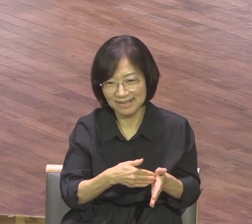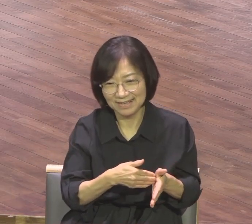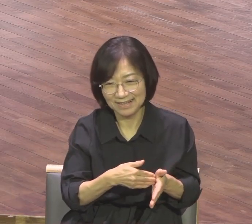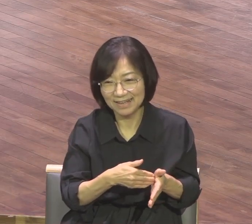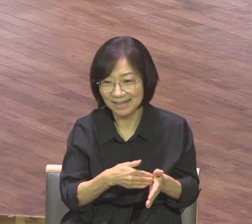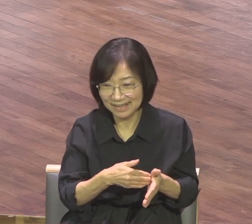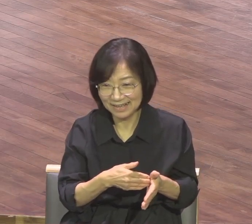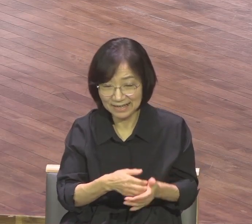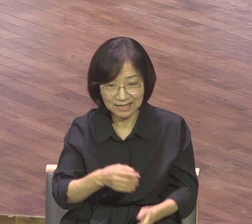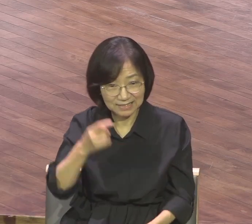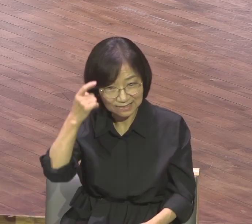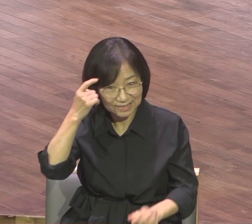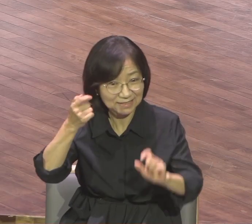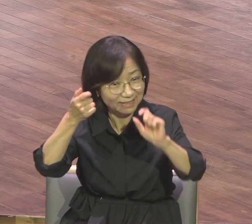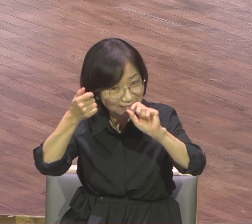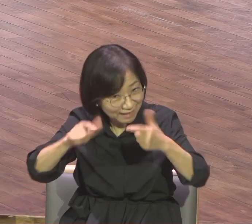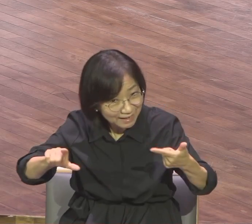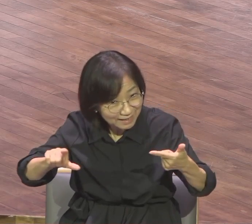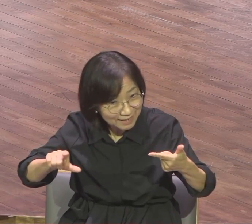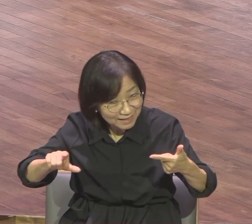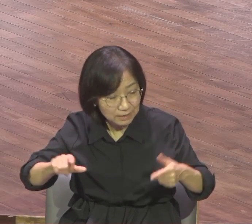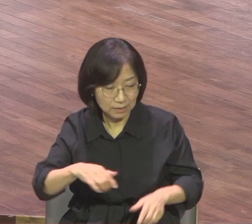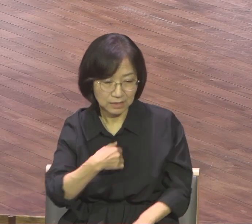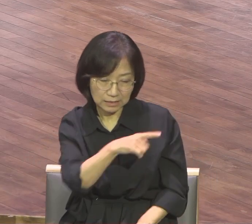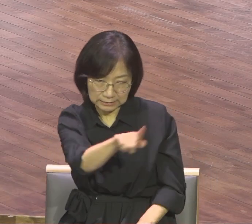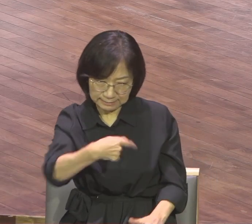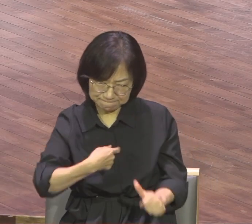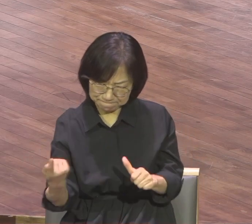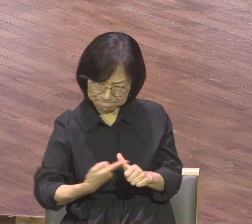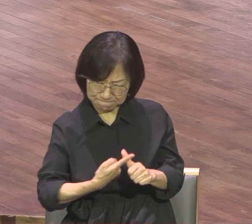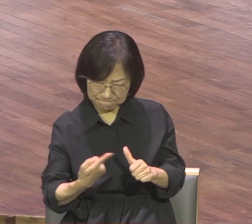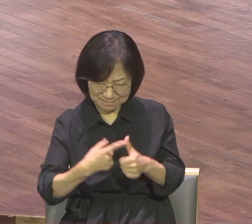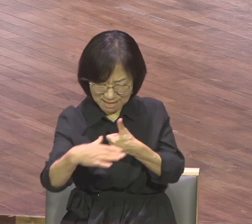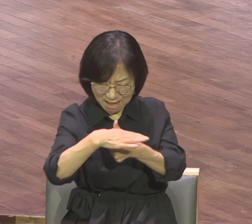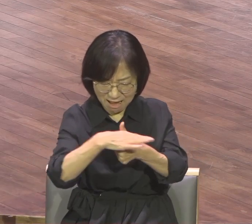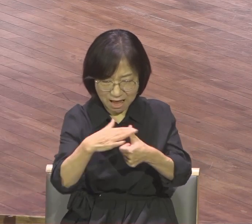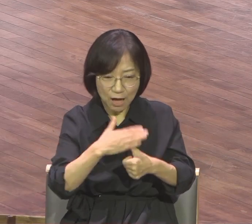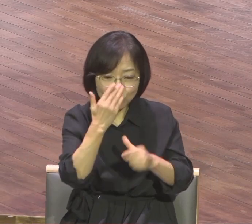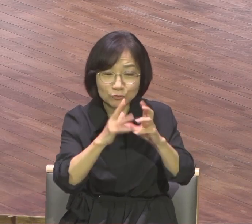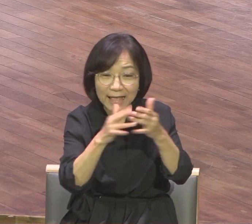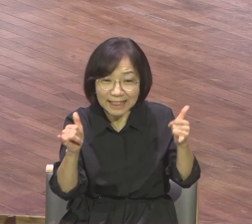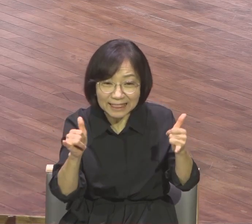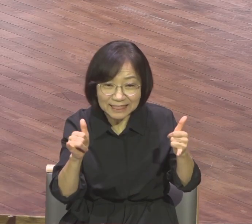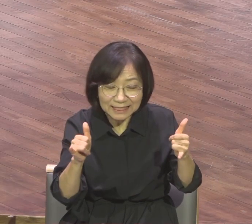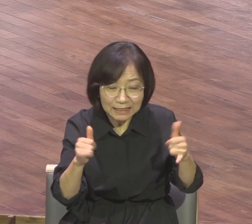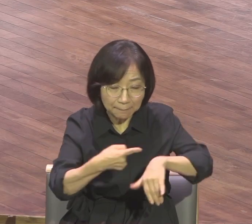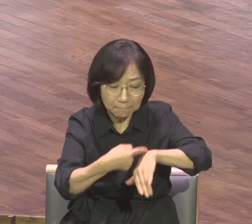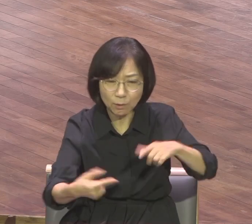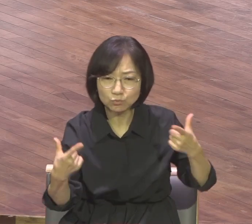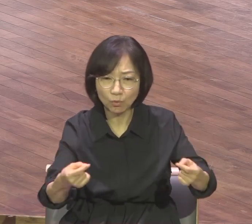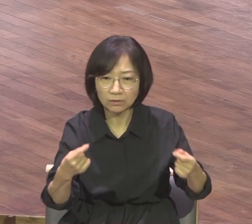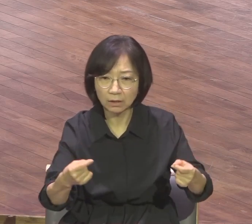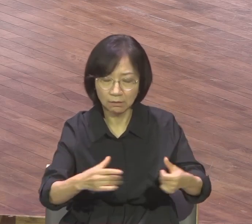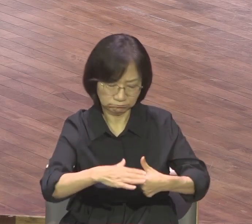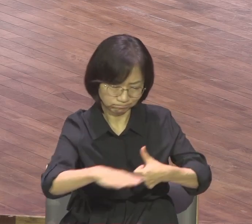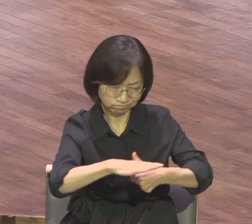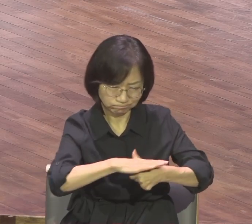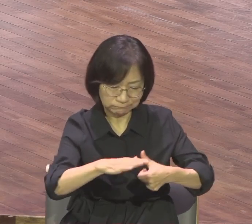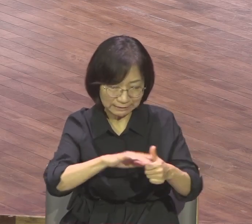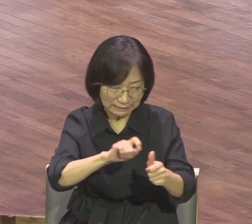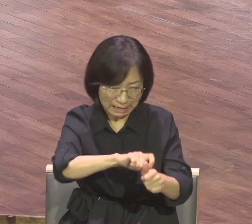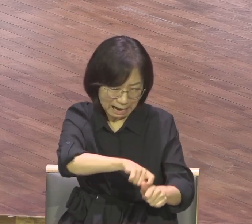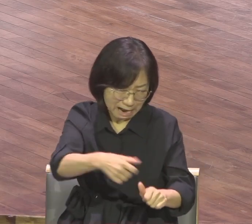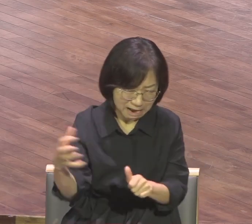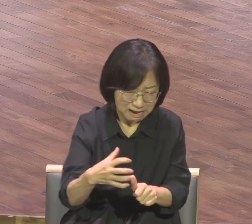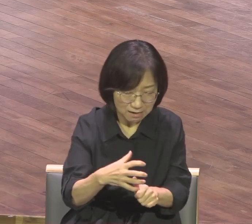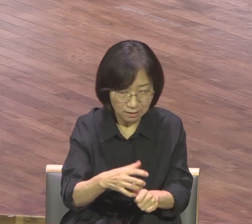바라보는 것이 다르니까 오히려 자신을 핍박하는 유대인을 불쌍히 본 겁니다. 바울을 핍박하는 유대인을 보고 불쌍히